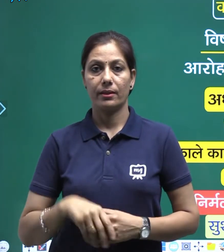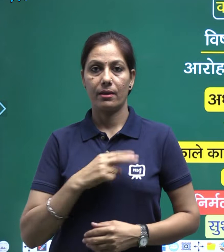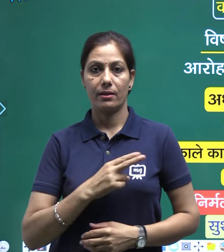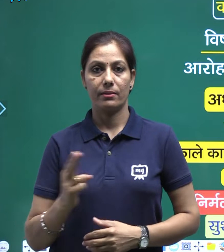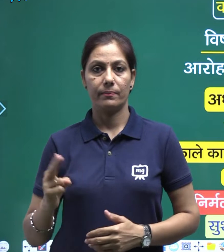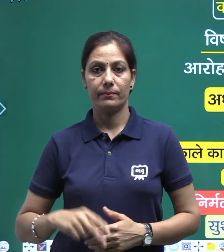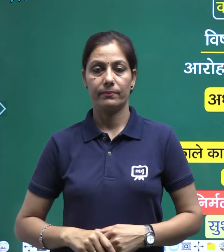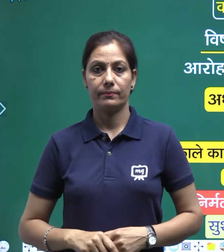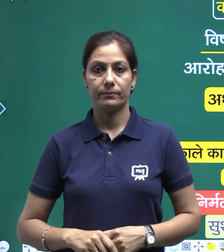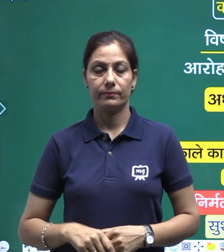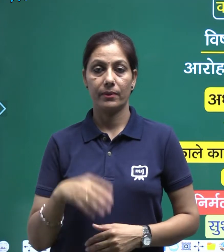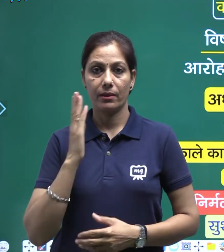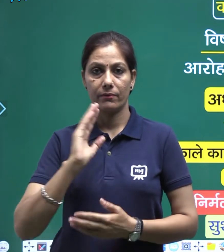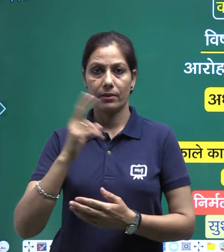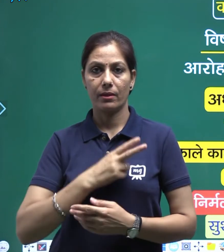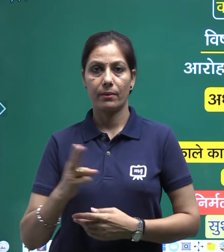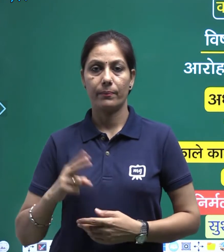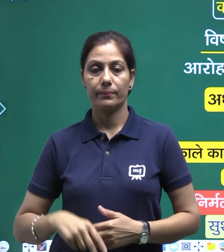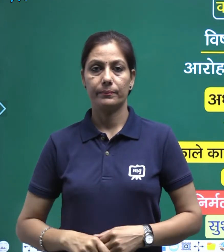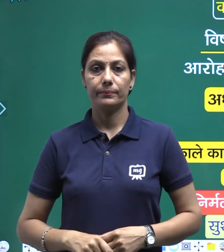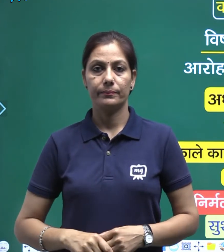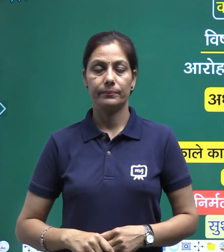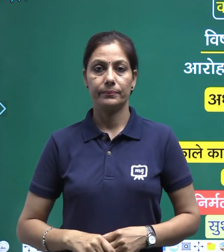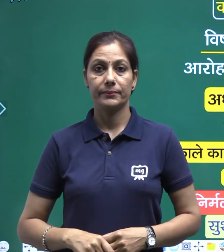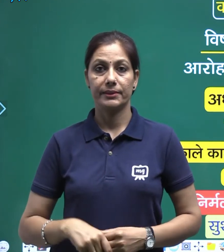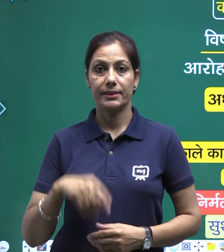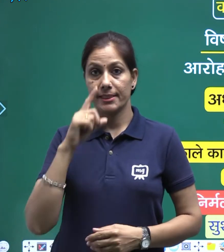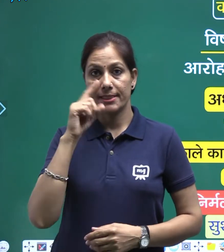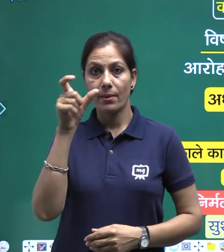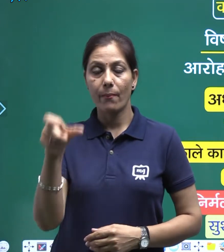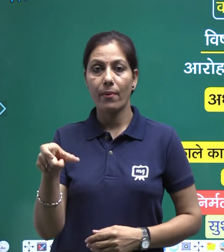त्रिलोचन। कविता का नाम चंपा।